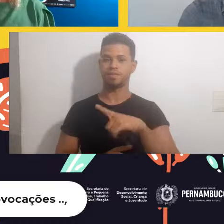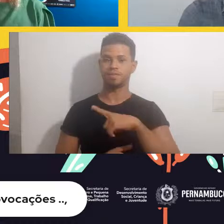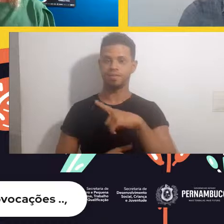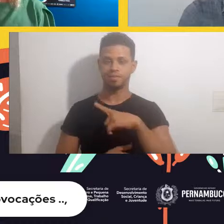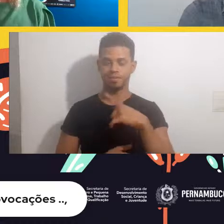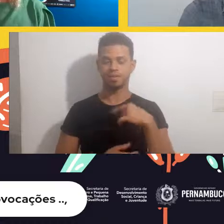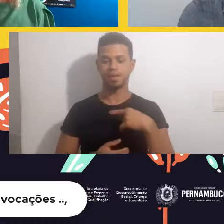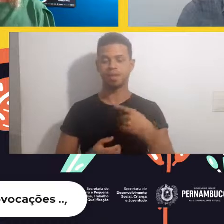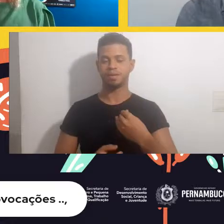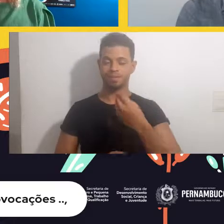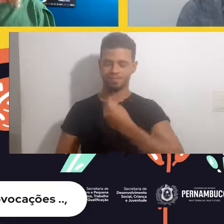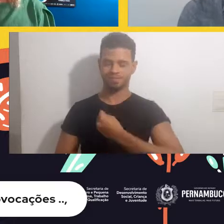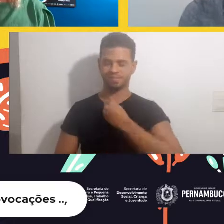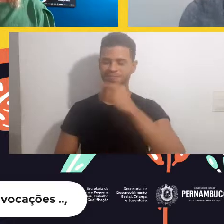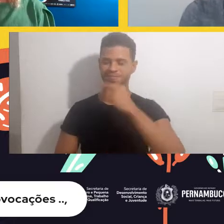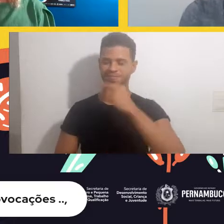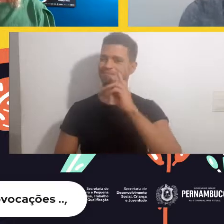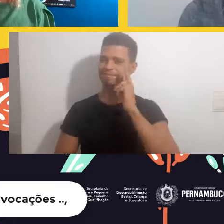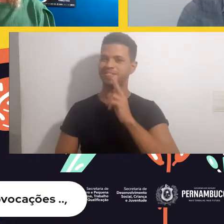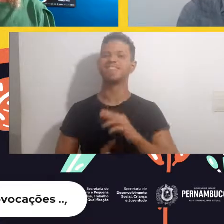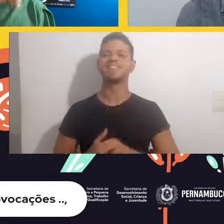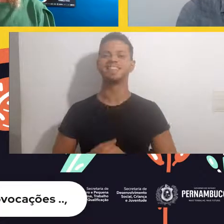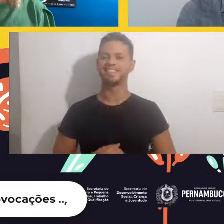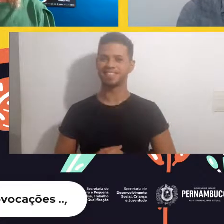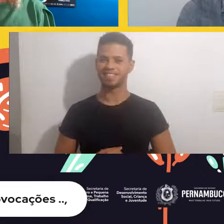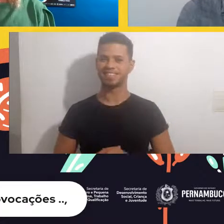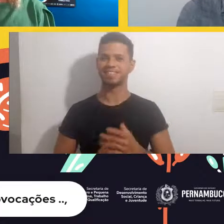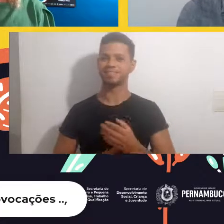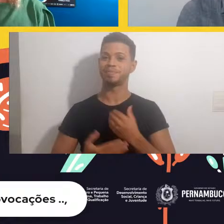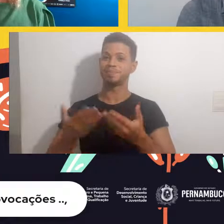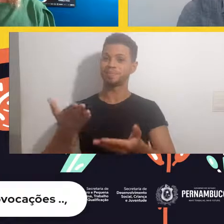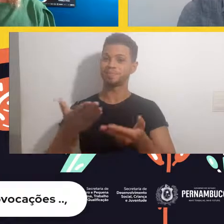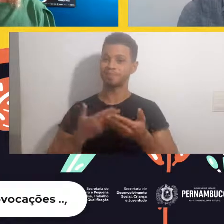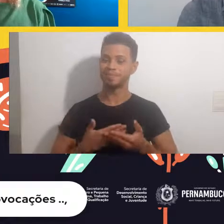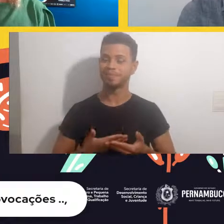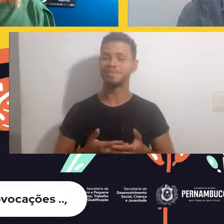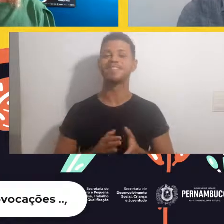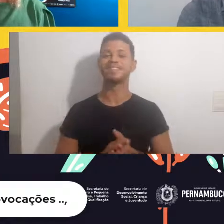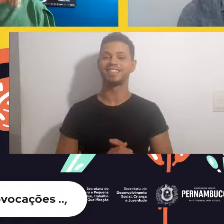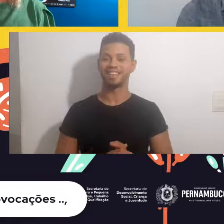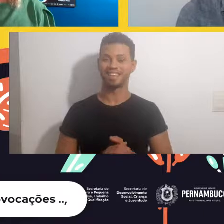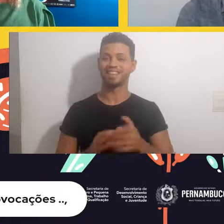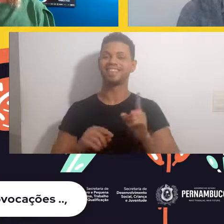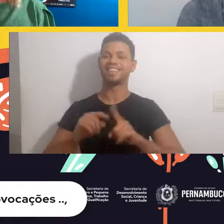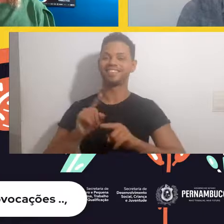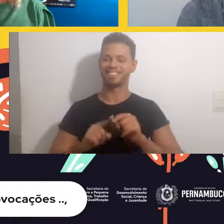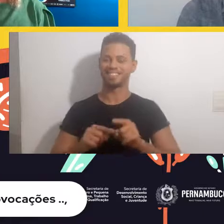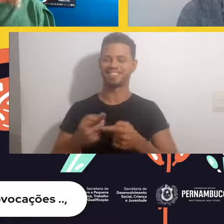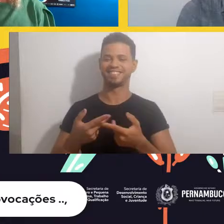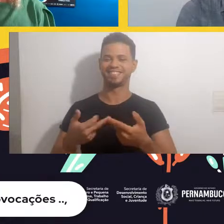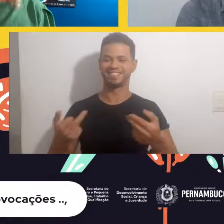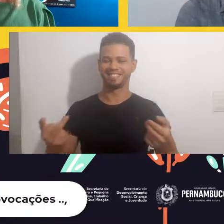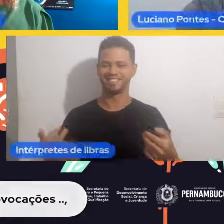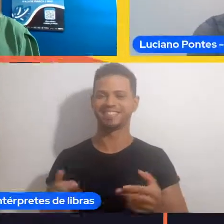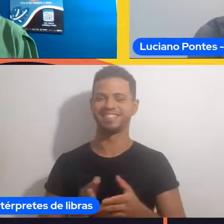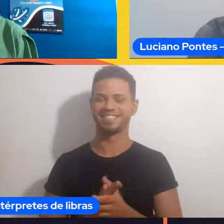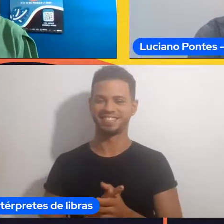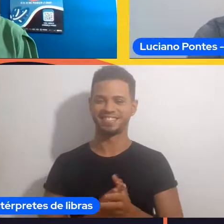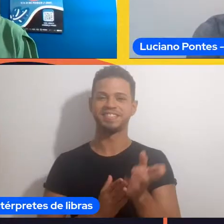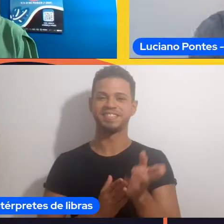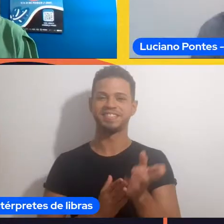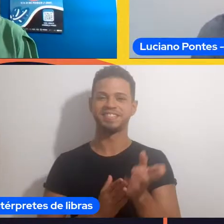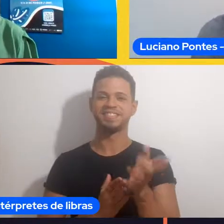E muito legal também esses exemplos que você trouxe aí da materialidade dos objetos, né? Como um designer pode